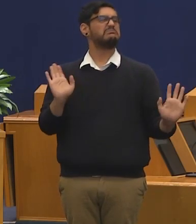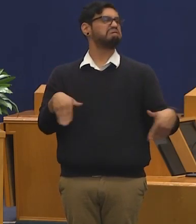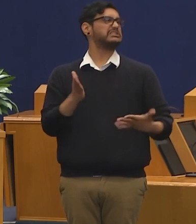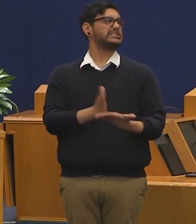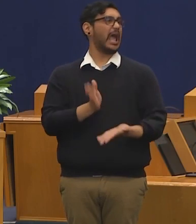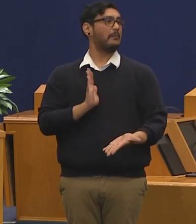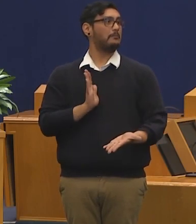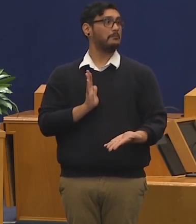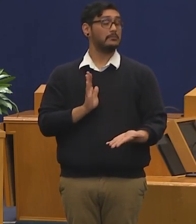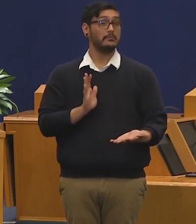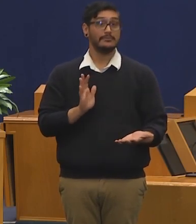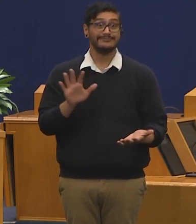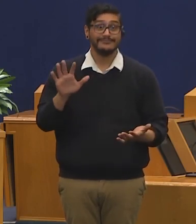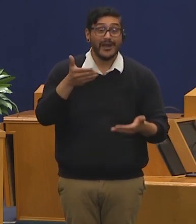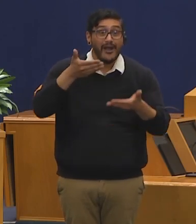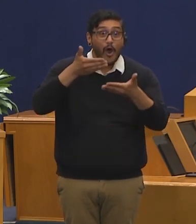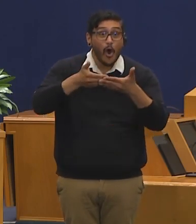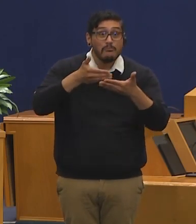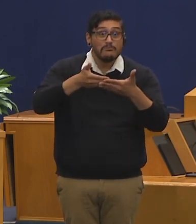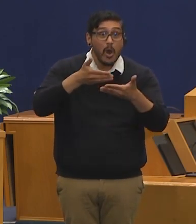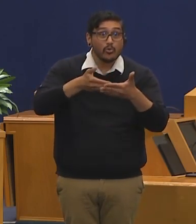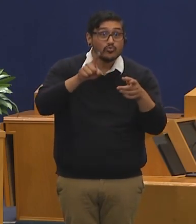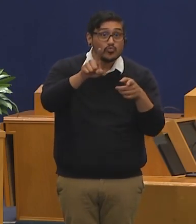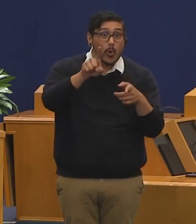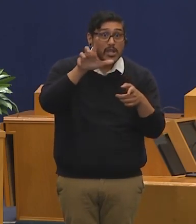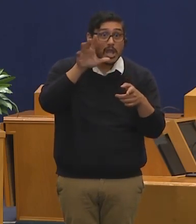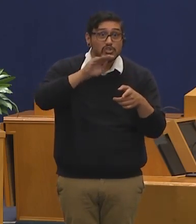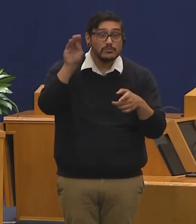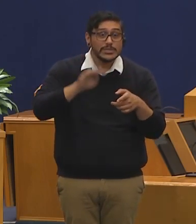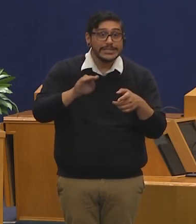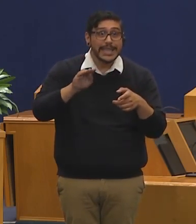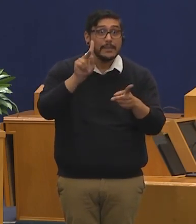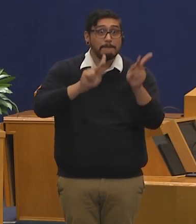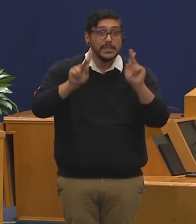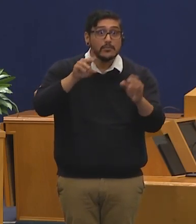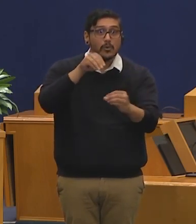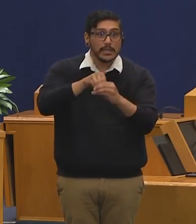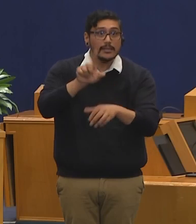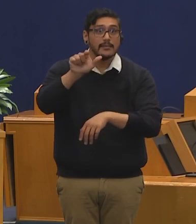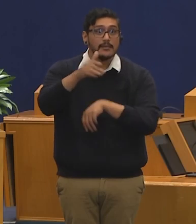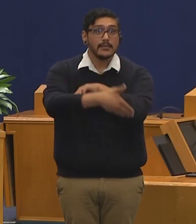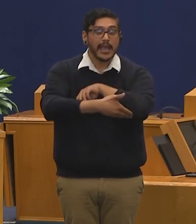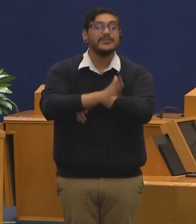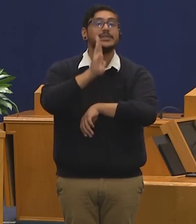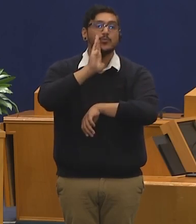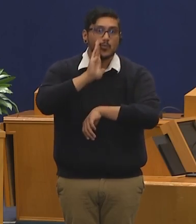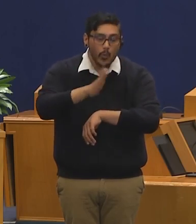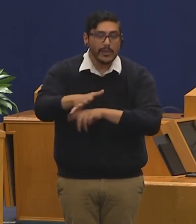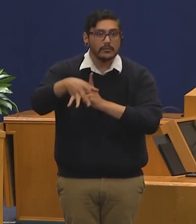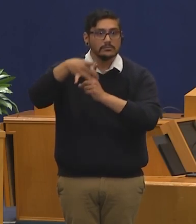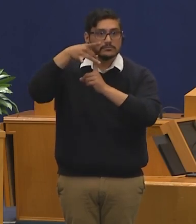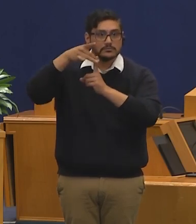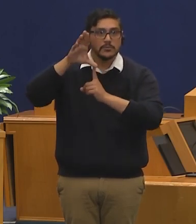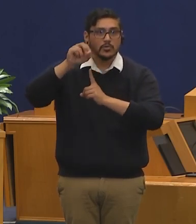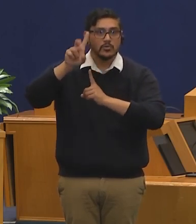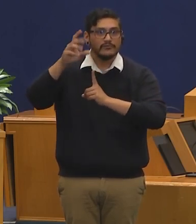en nuestra ciudad y condado estamos infectados.